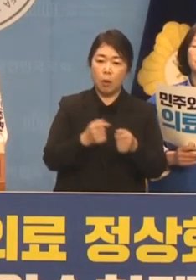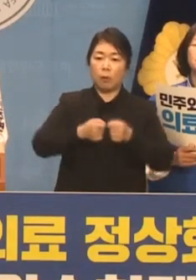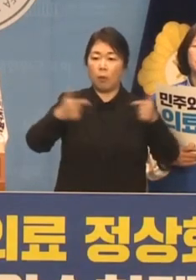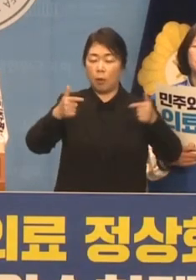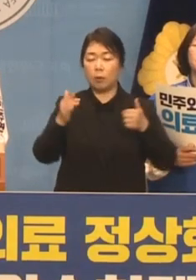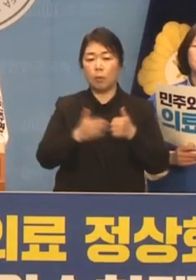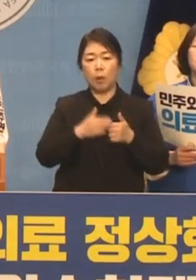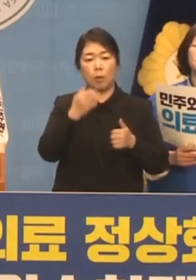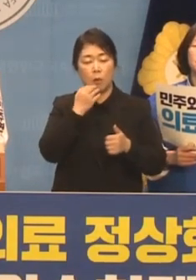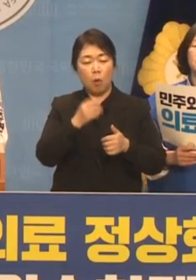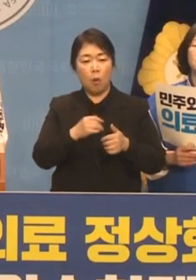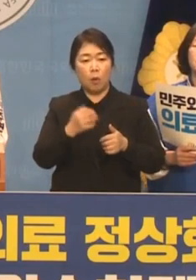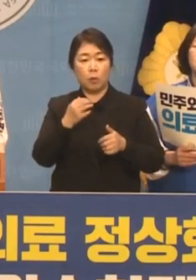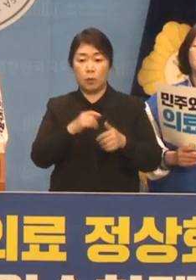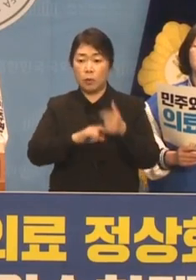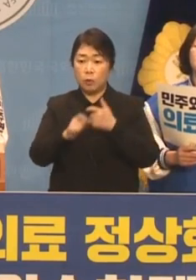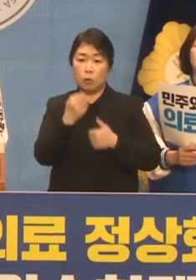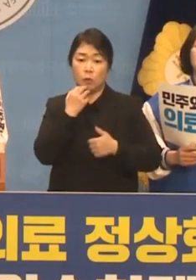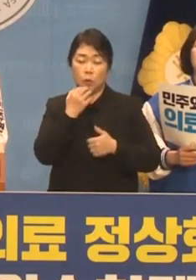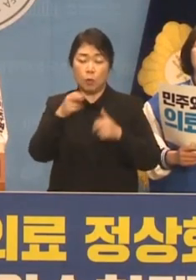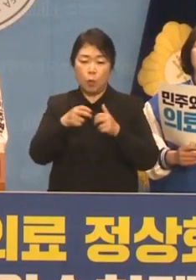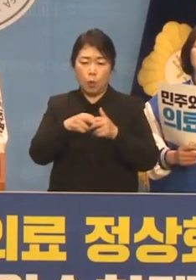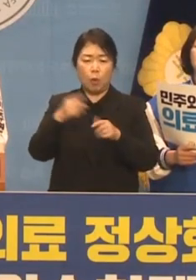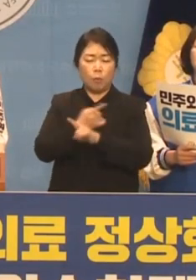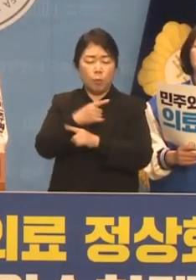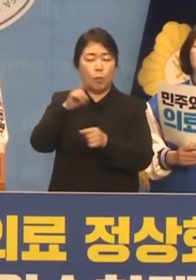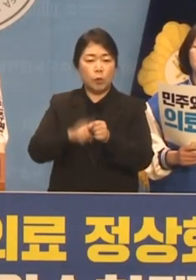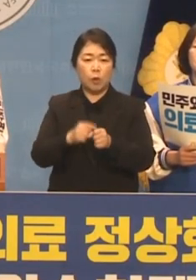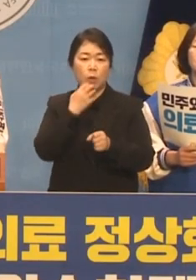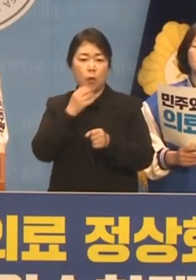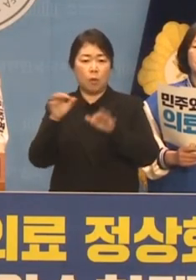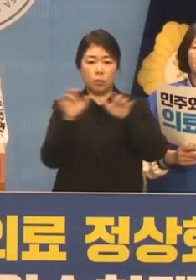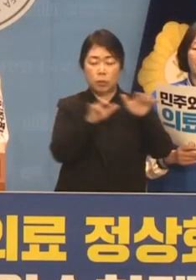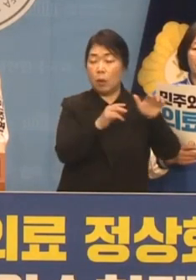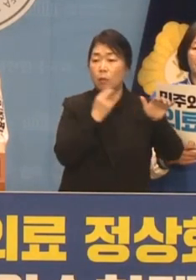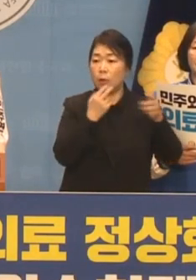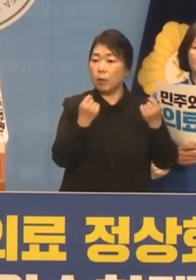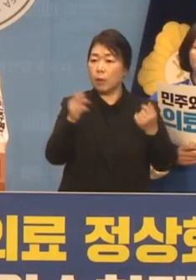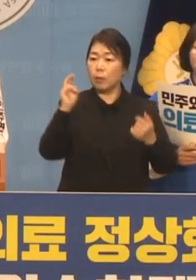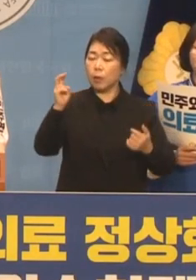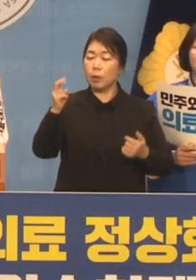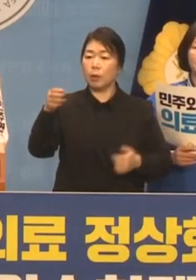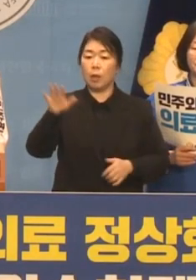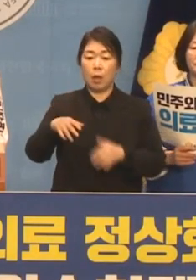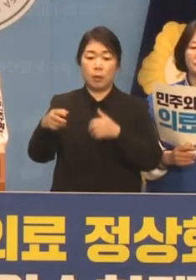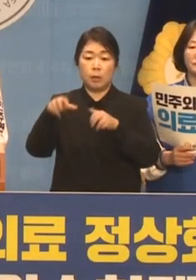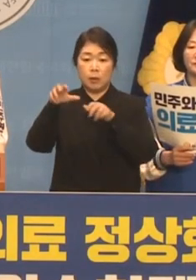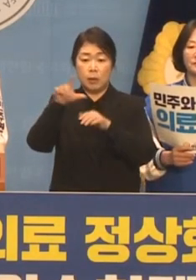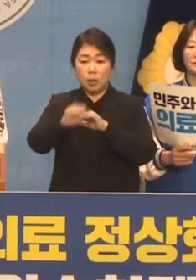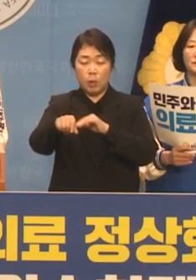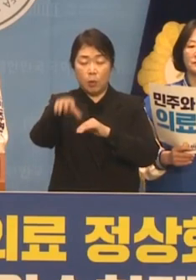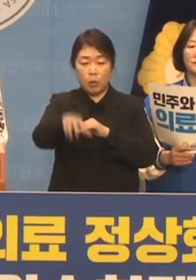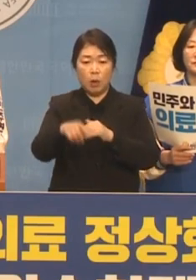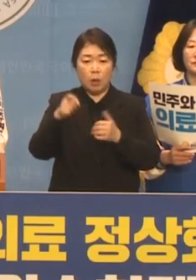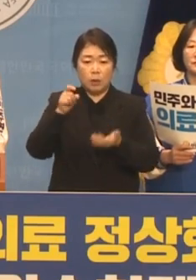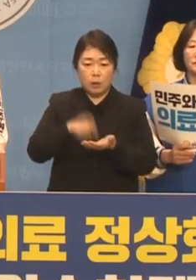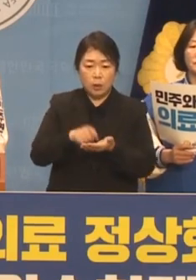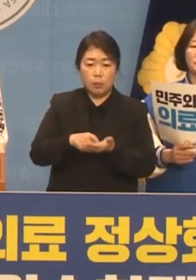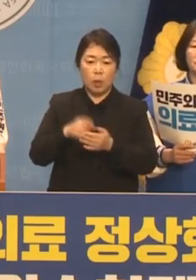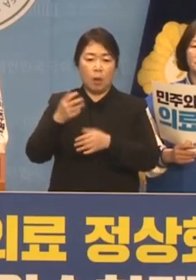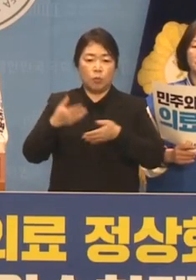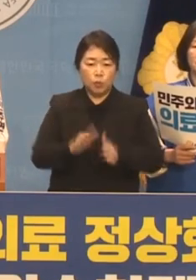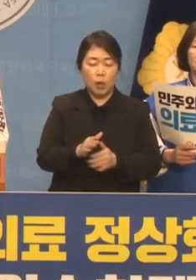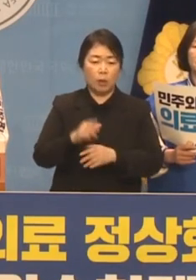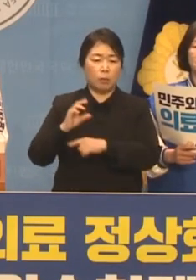이상 서울로 향하지 않아도 될 것 같습니다 지역에서 응급 분만 병원을 찾아 헤매는 응급실